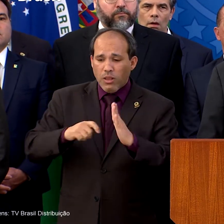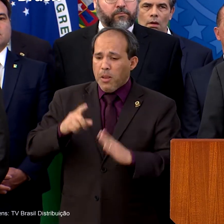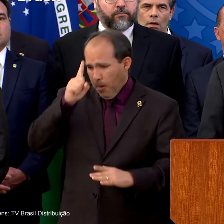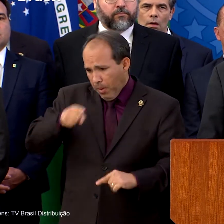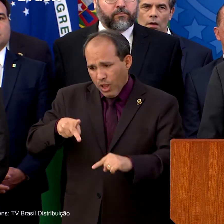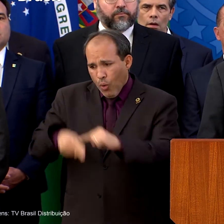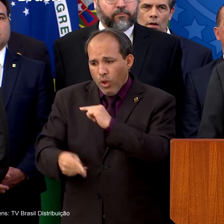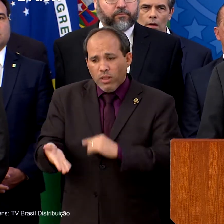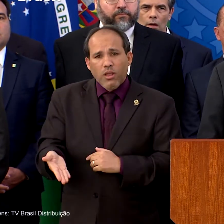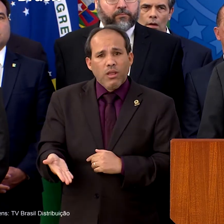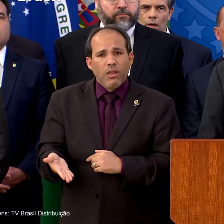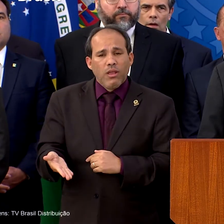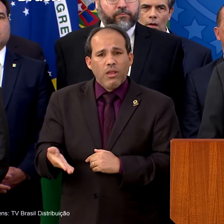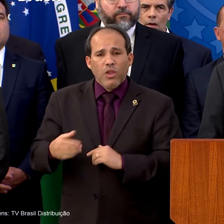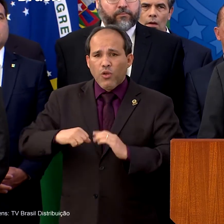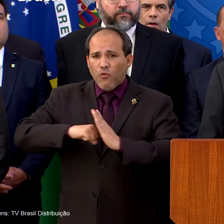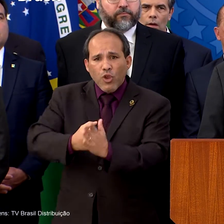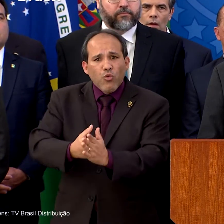alvorada